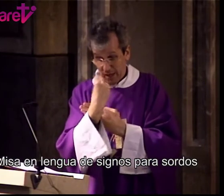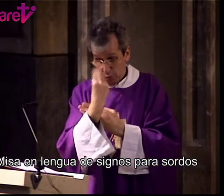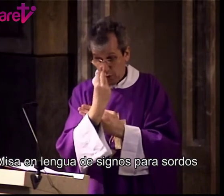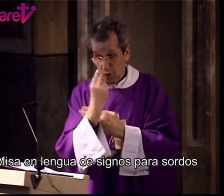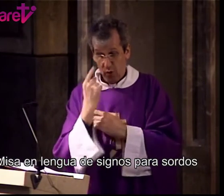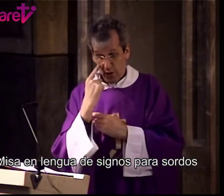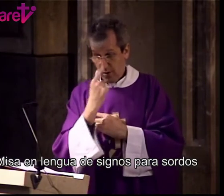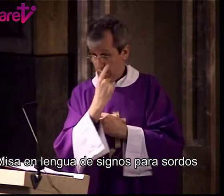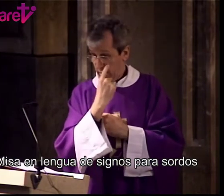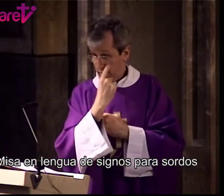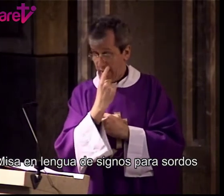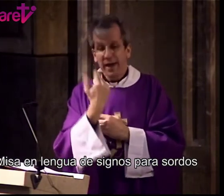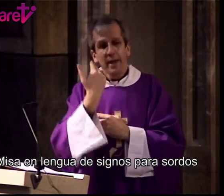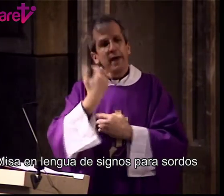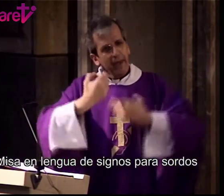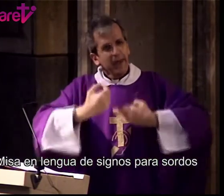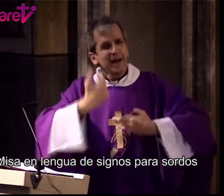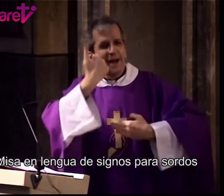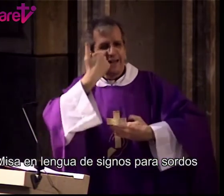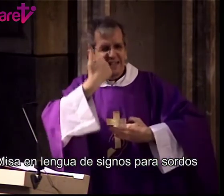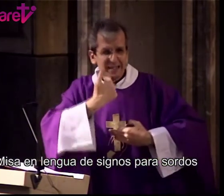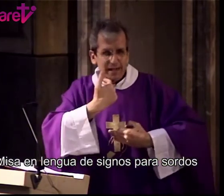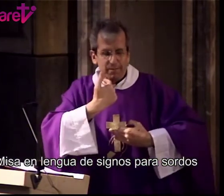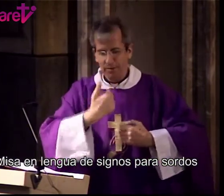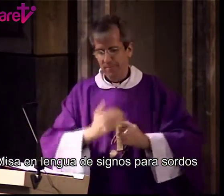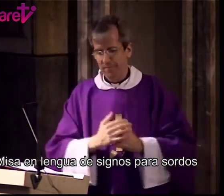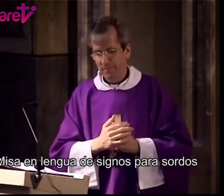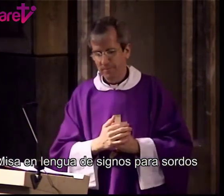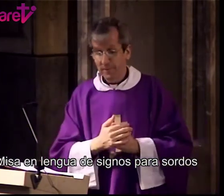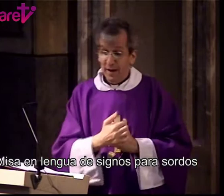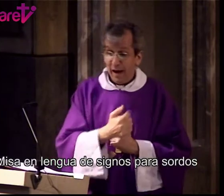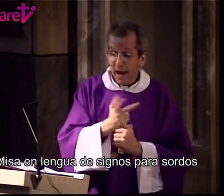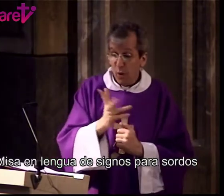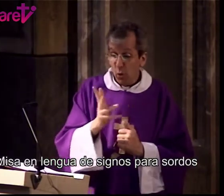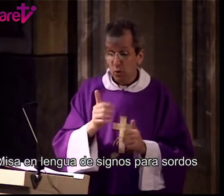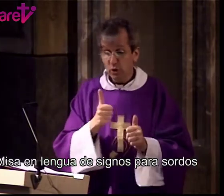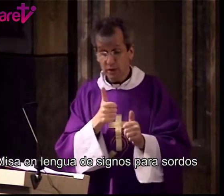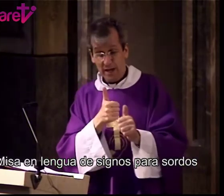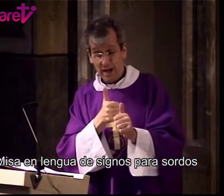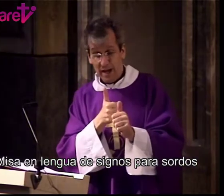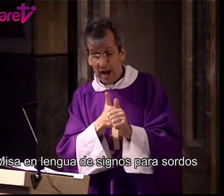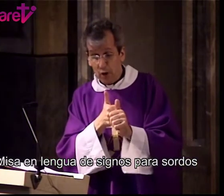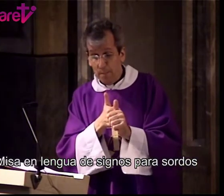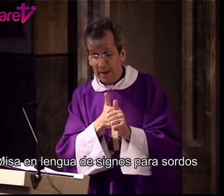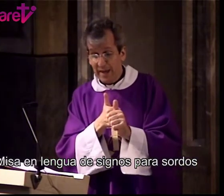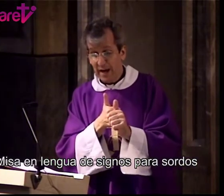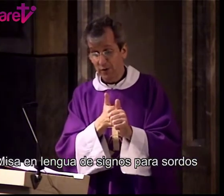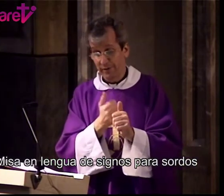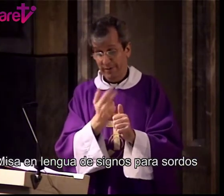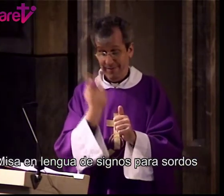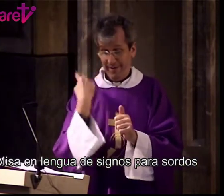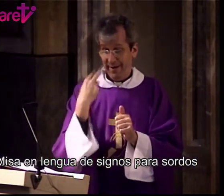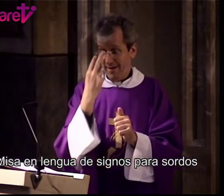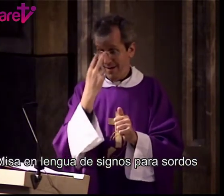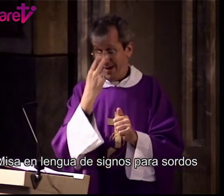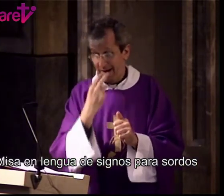curó, era sábado. Algunos acompañaron al